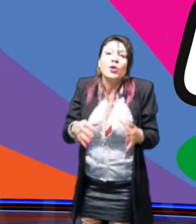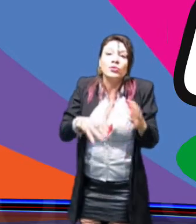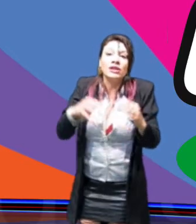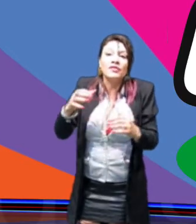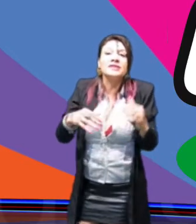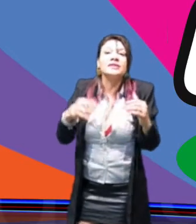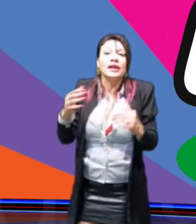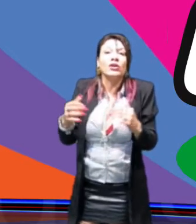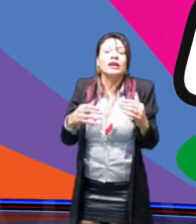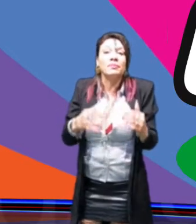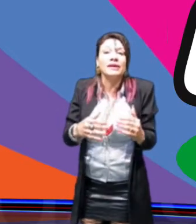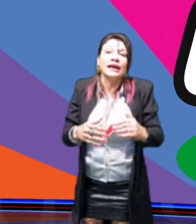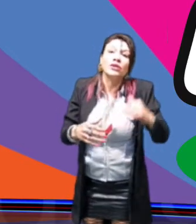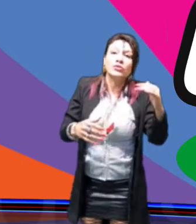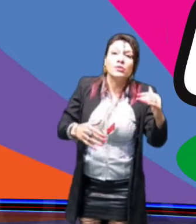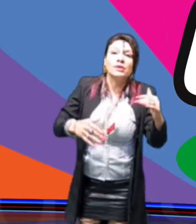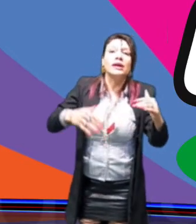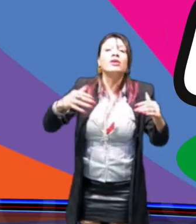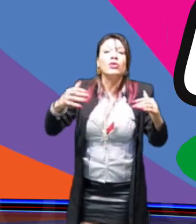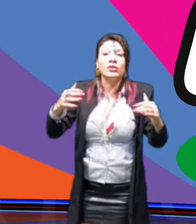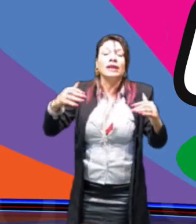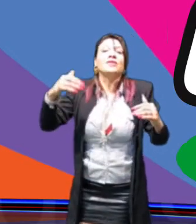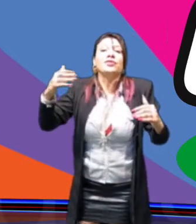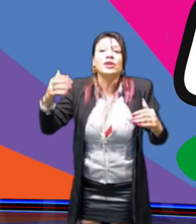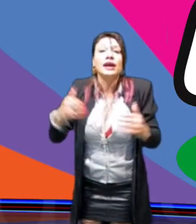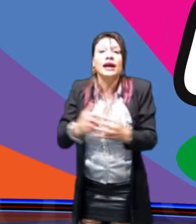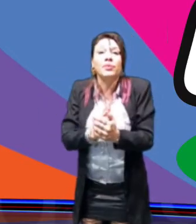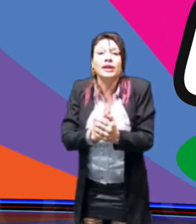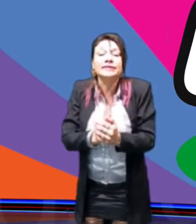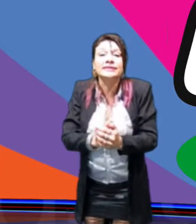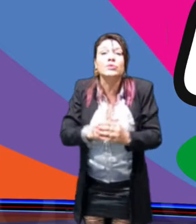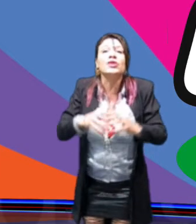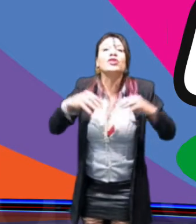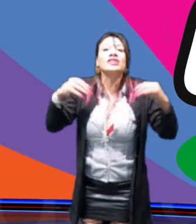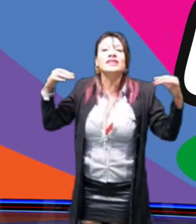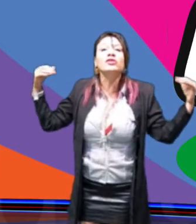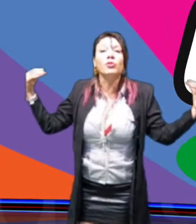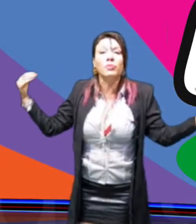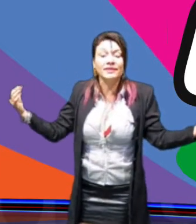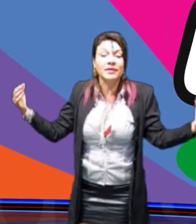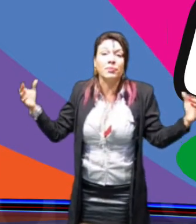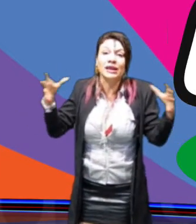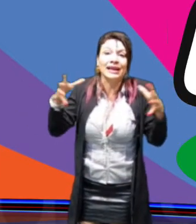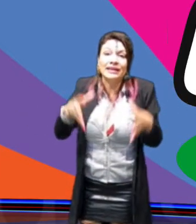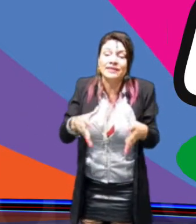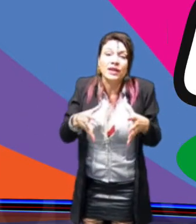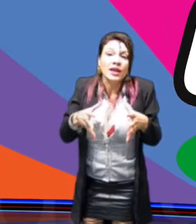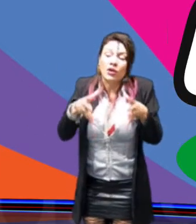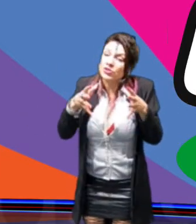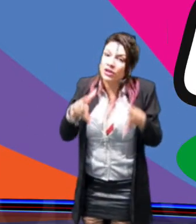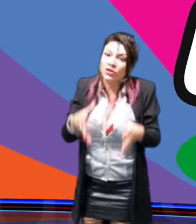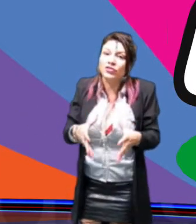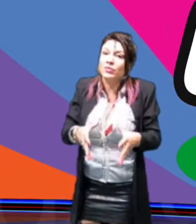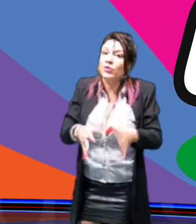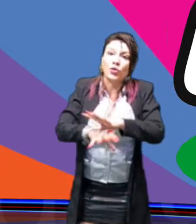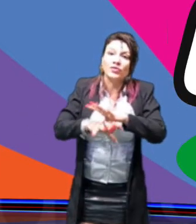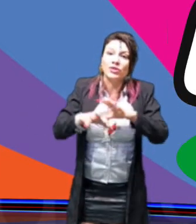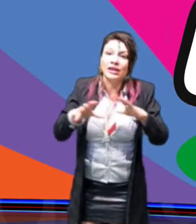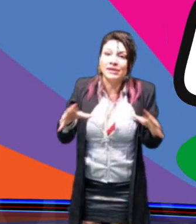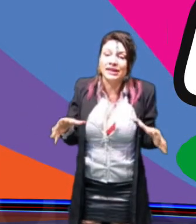un déficit en lo que respecta al costo de vida con relación al poder adquisitivo de los distintos países, porque la crisis, como ya lo conocemos, no